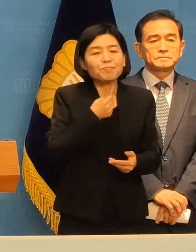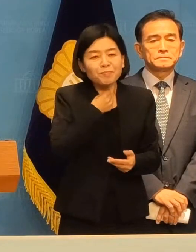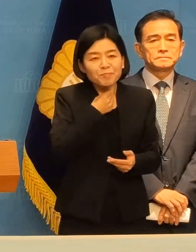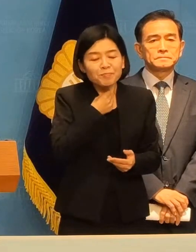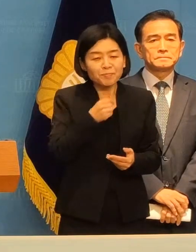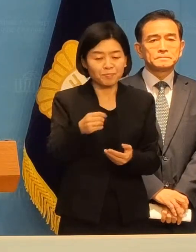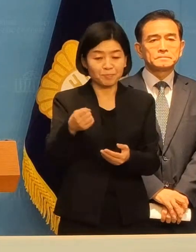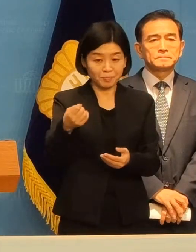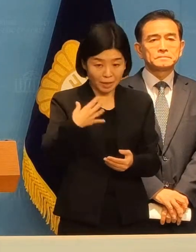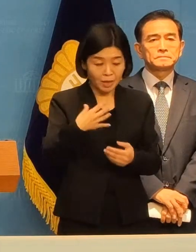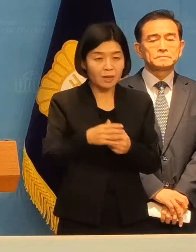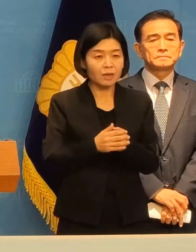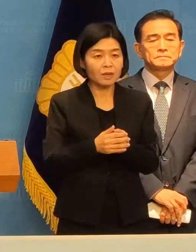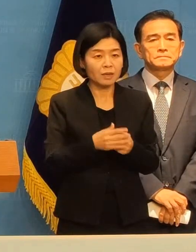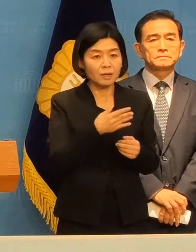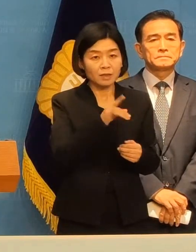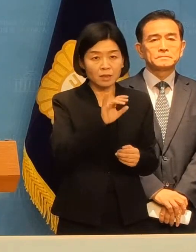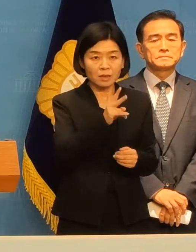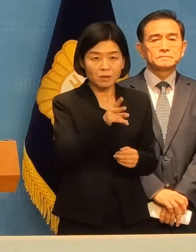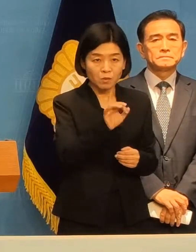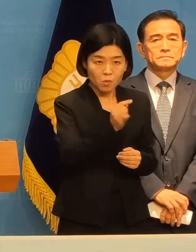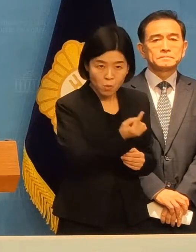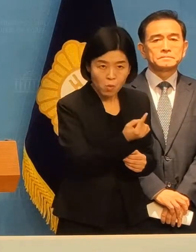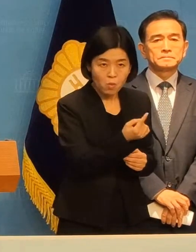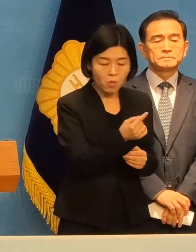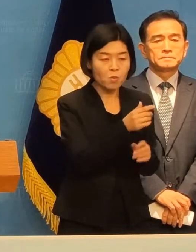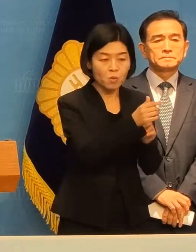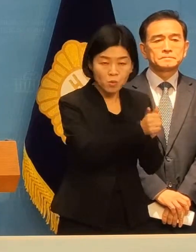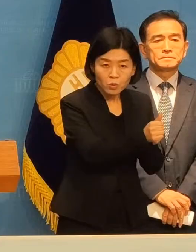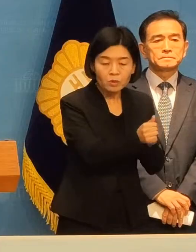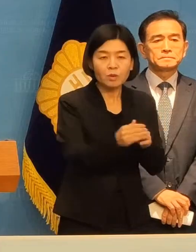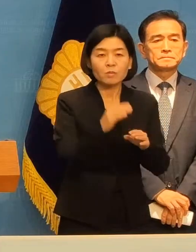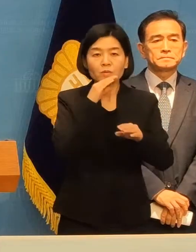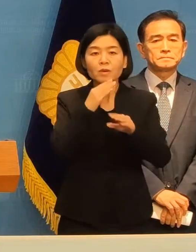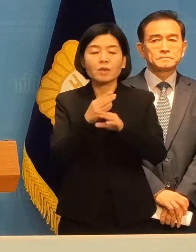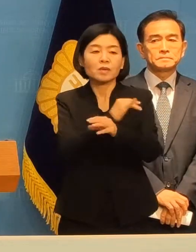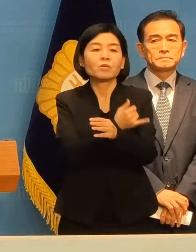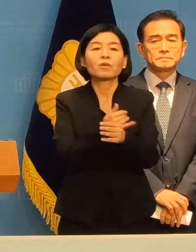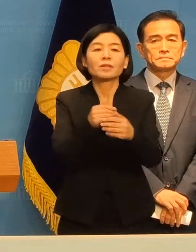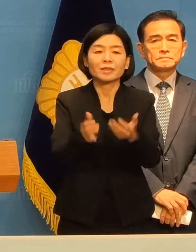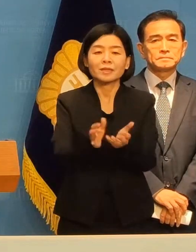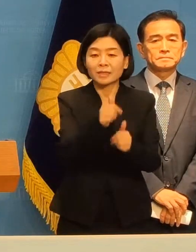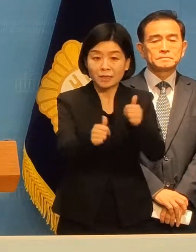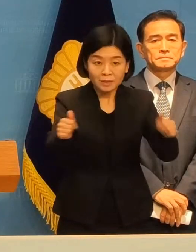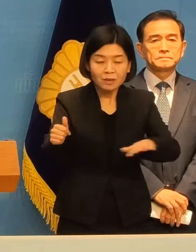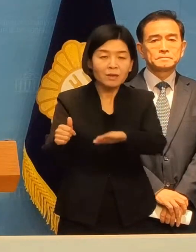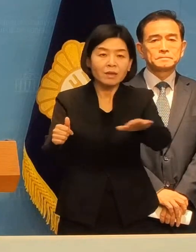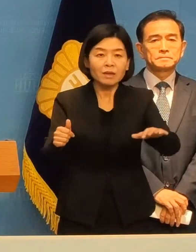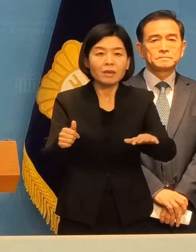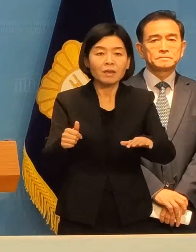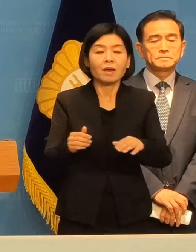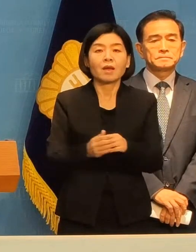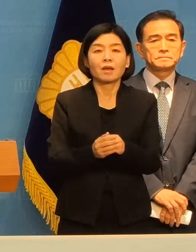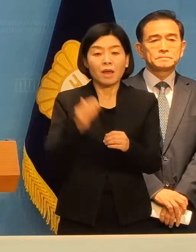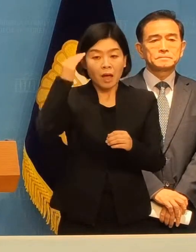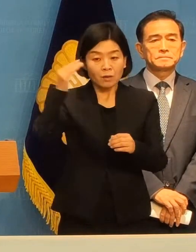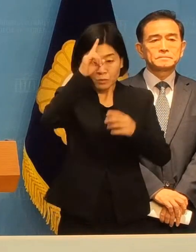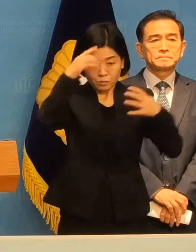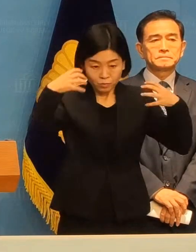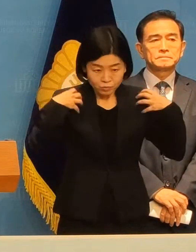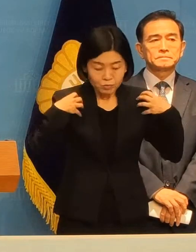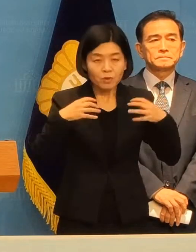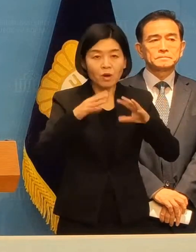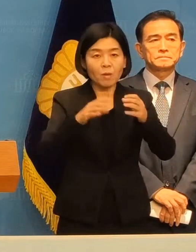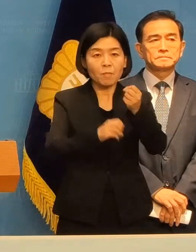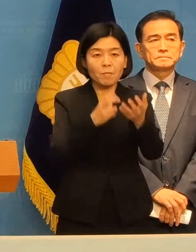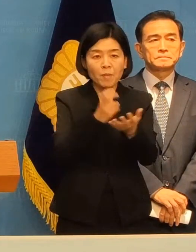위원장님을 비롯하여 우리 북한 인권 단체장들은 대한민국 정부가 헌법 제3조에 의해 대한민국 국민으로 간주되는 북한군 포로